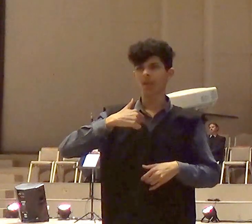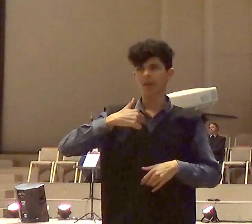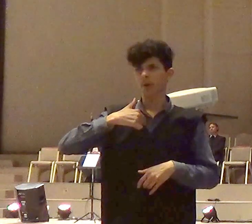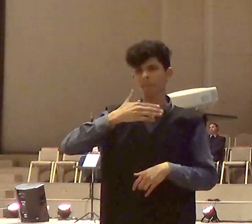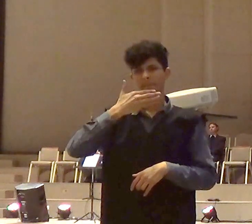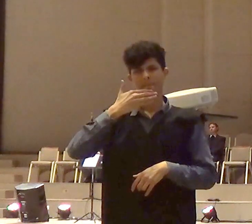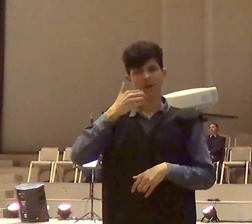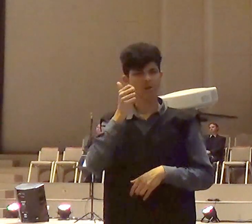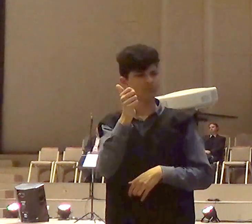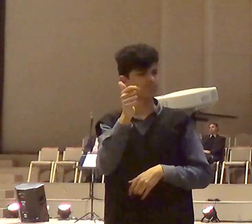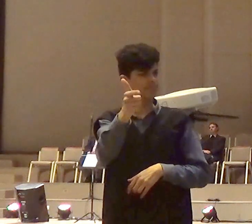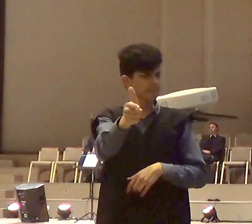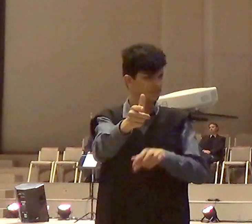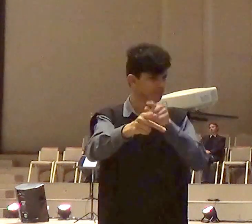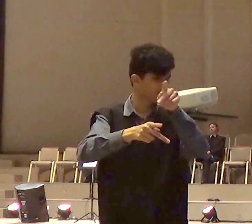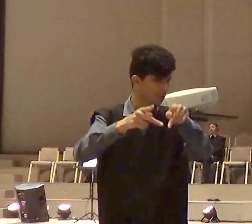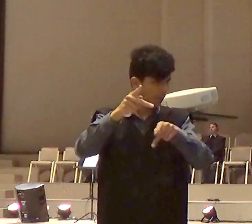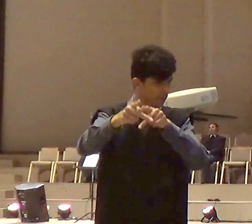verdade